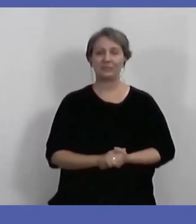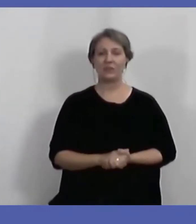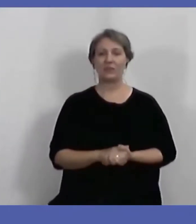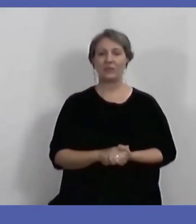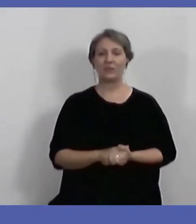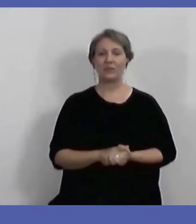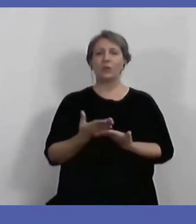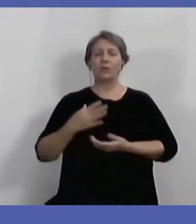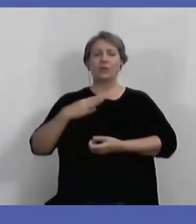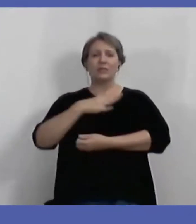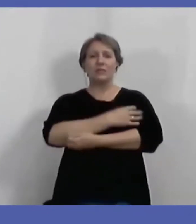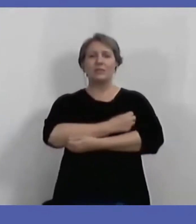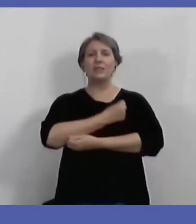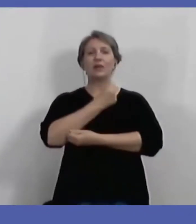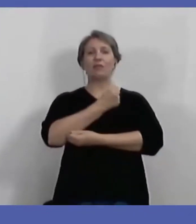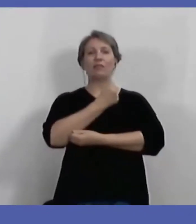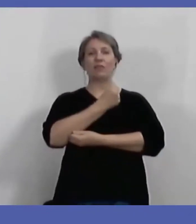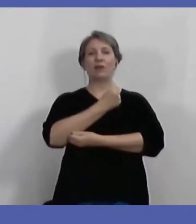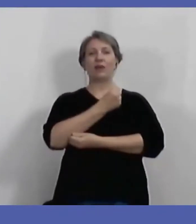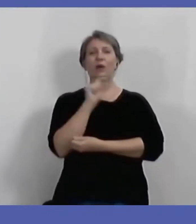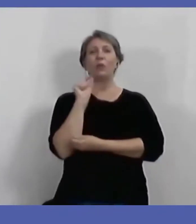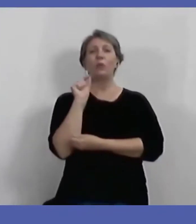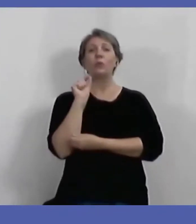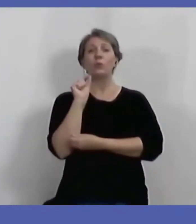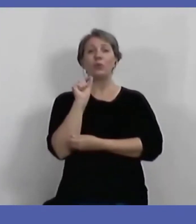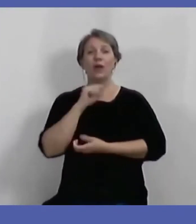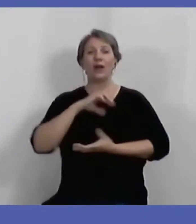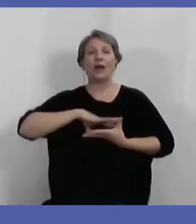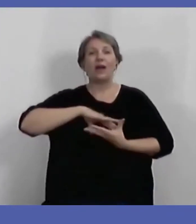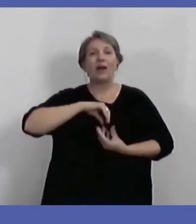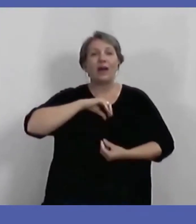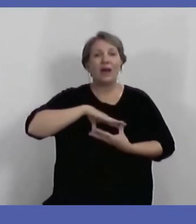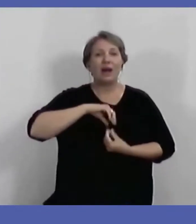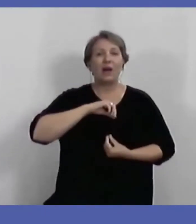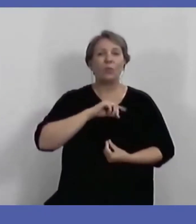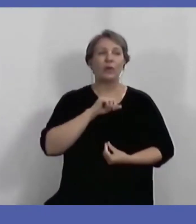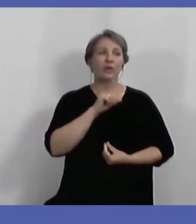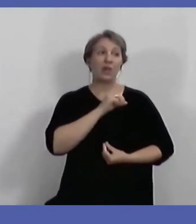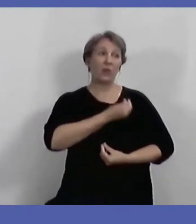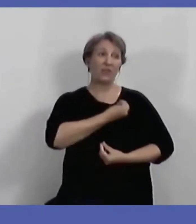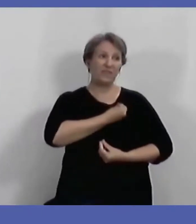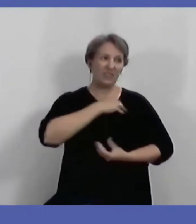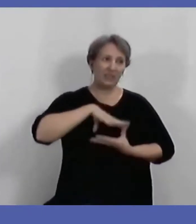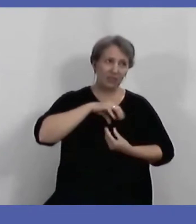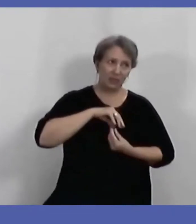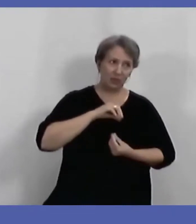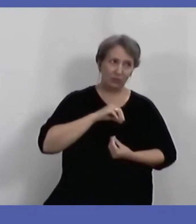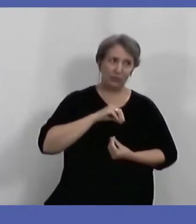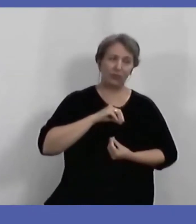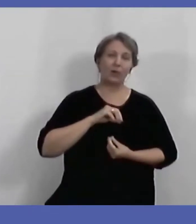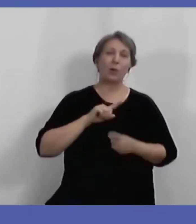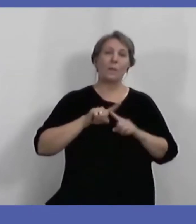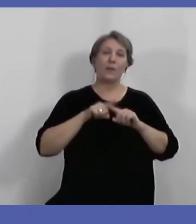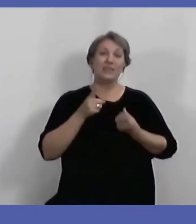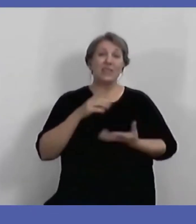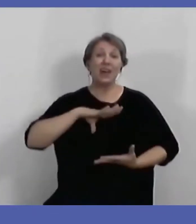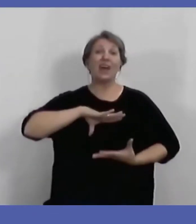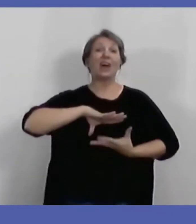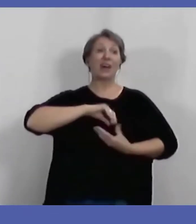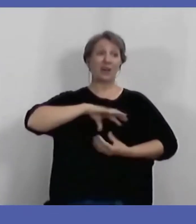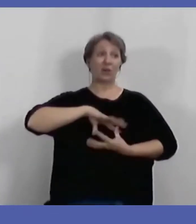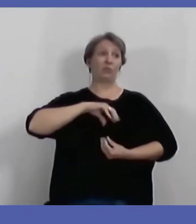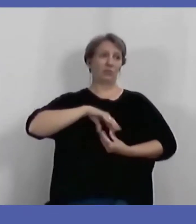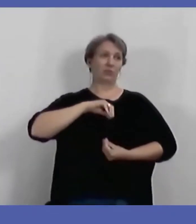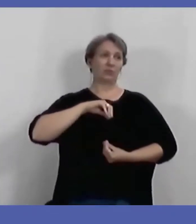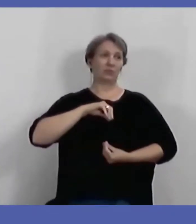é salvar a nossa alma. O Senhor quer salvar a nossa alma. Sabe por